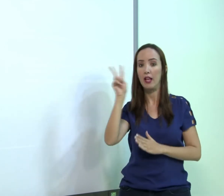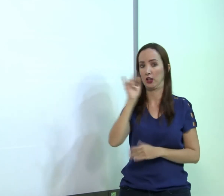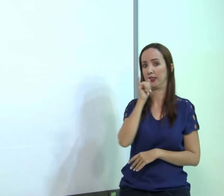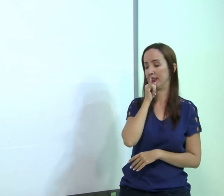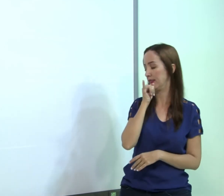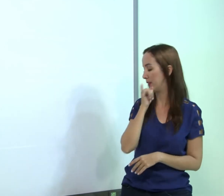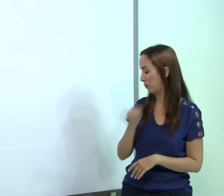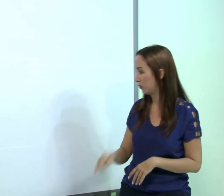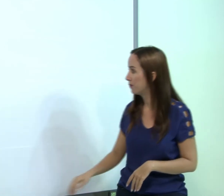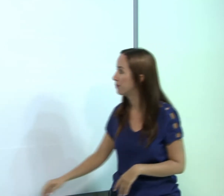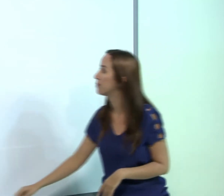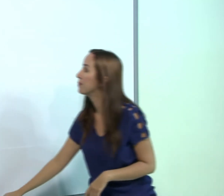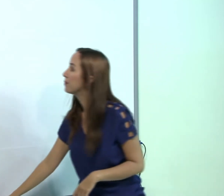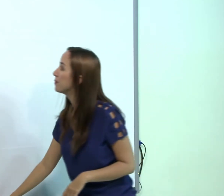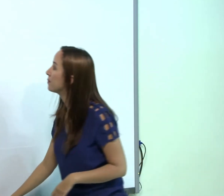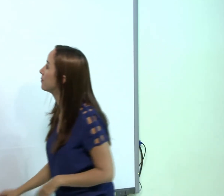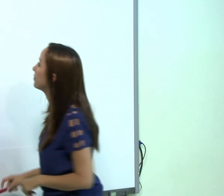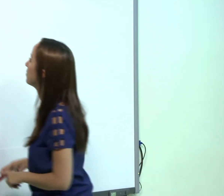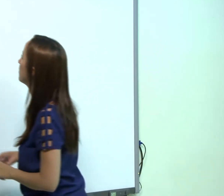da seguinte forma.